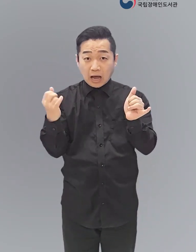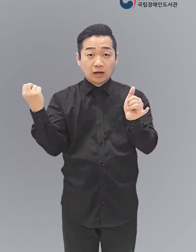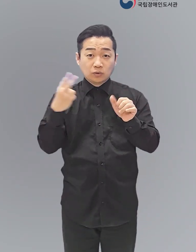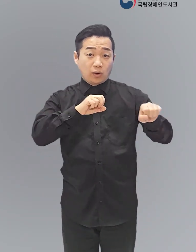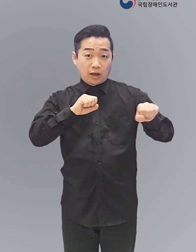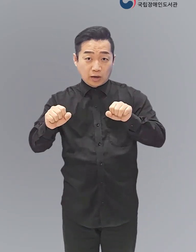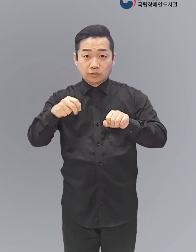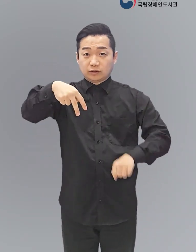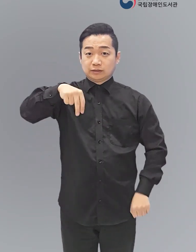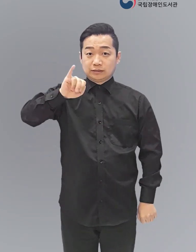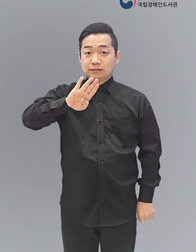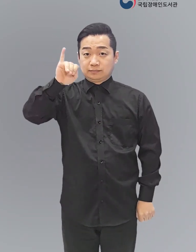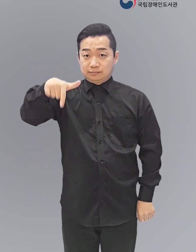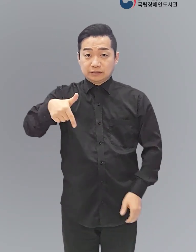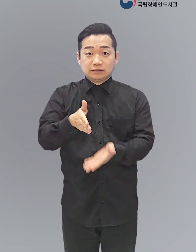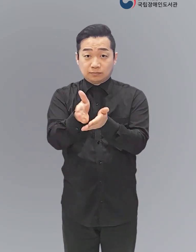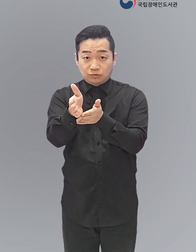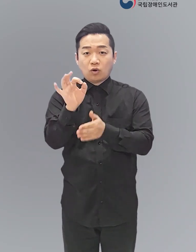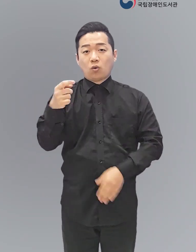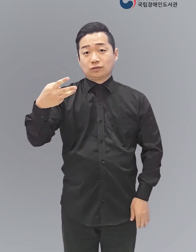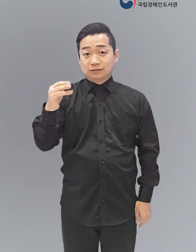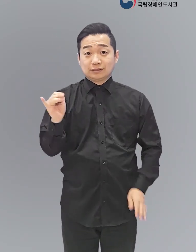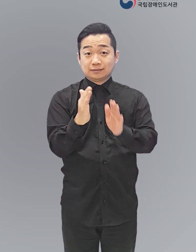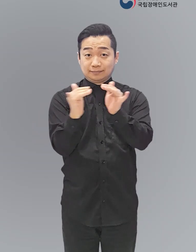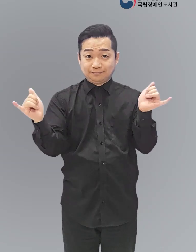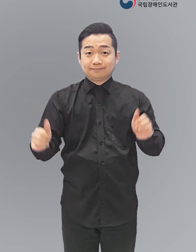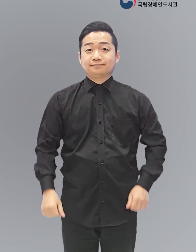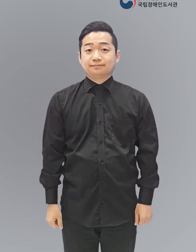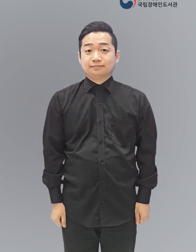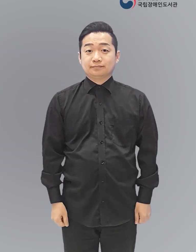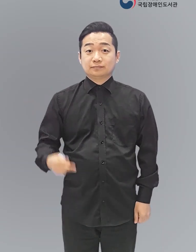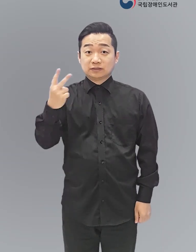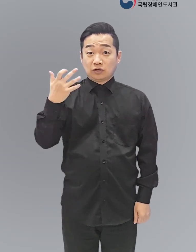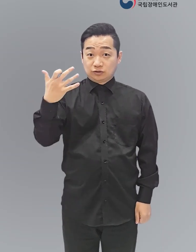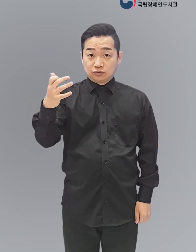천재 프로그래머이자 행동하는 시빅 해커 오드리 탕.